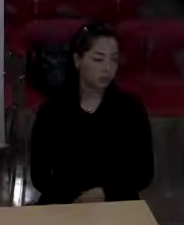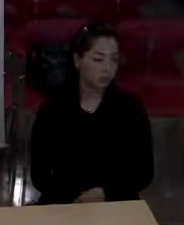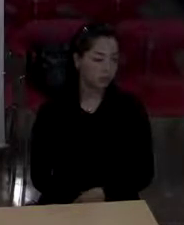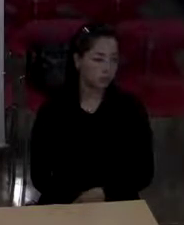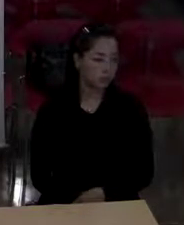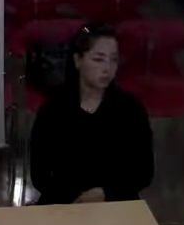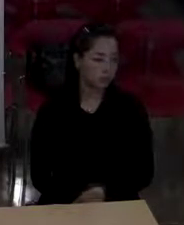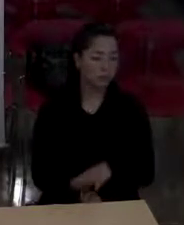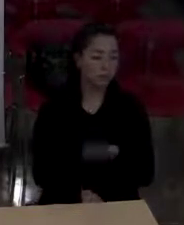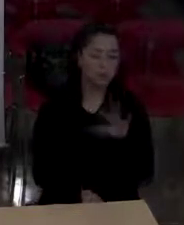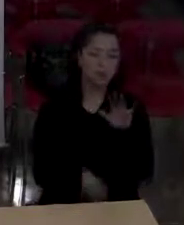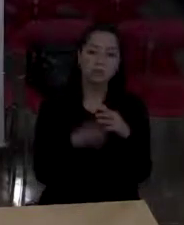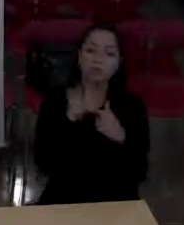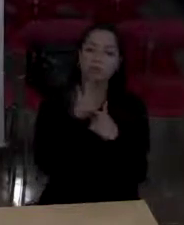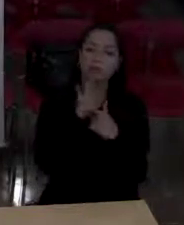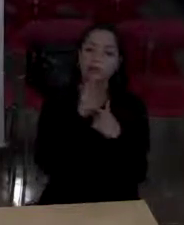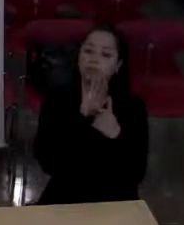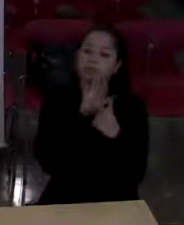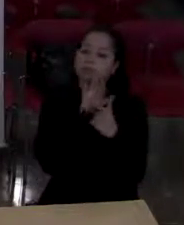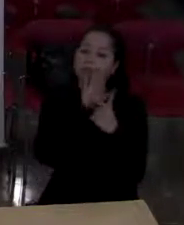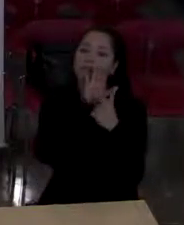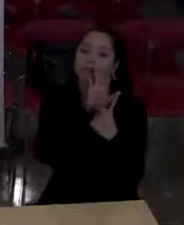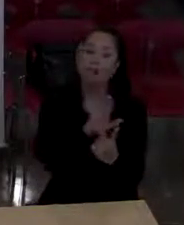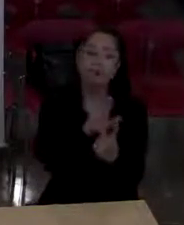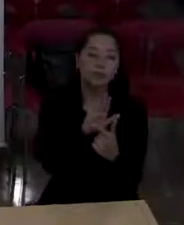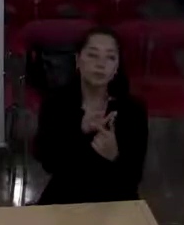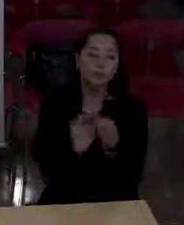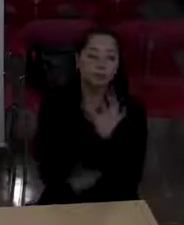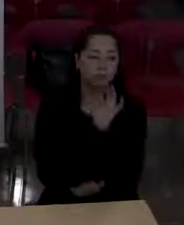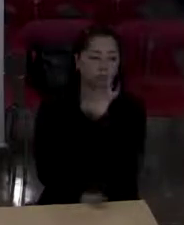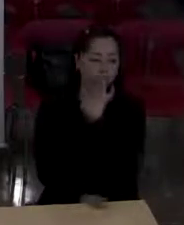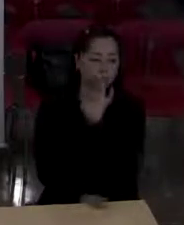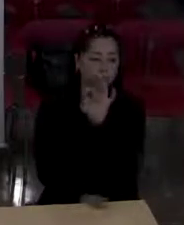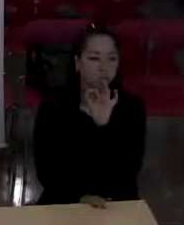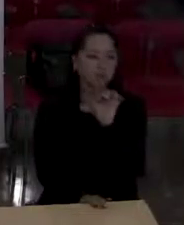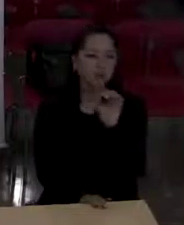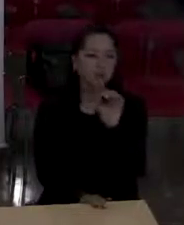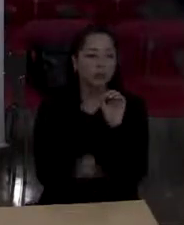Estamos mirando para ver si se puede producir el sonido.